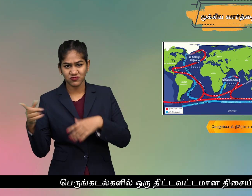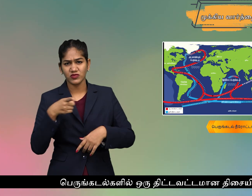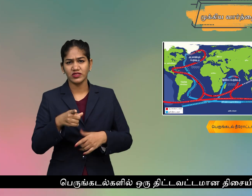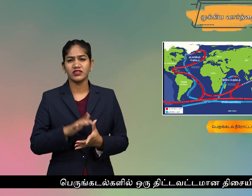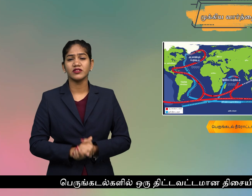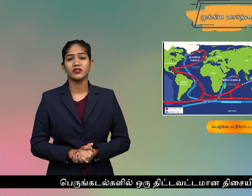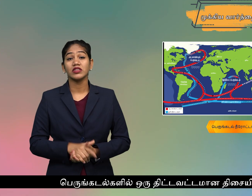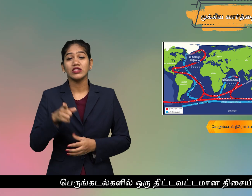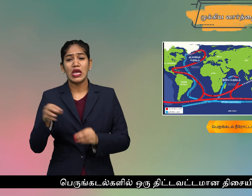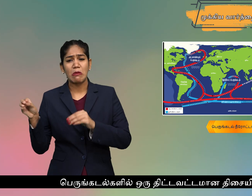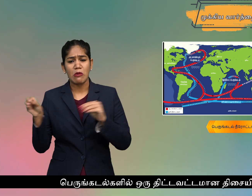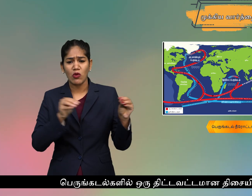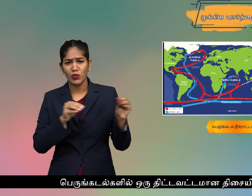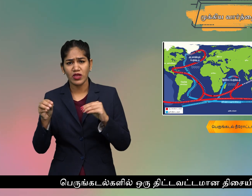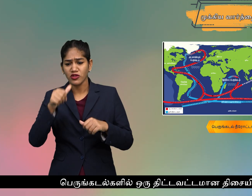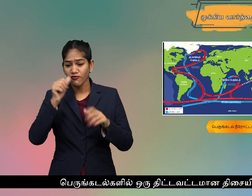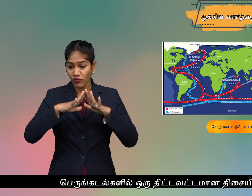பெருங்கடல்களில் ஒரு திட்டவட்டமான திசையில் நீரின்